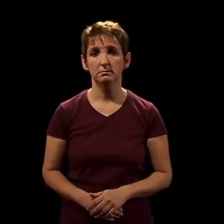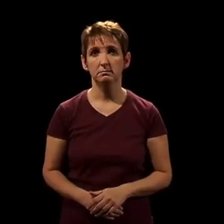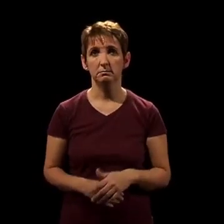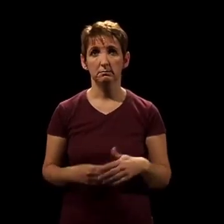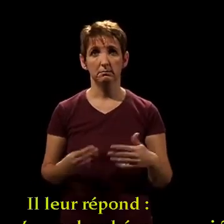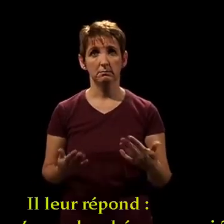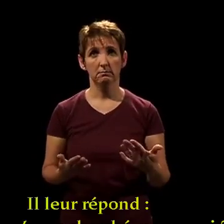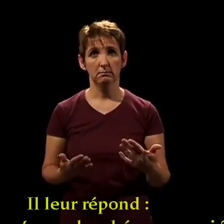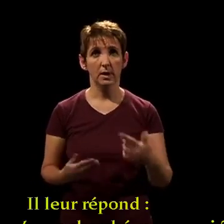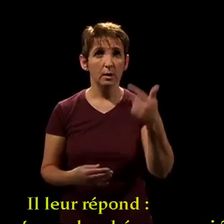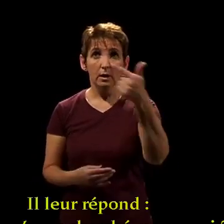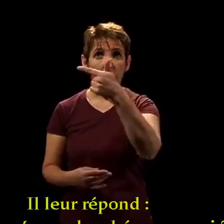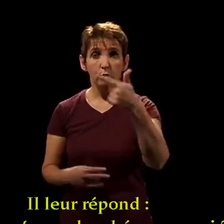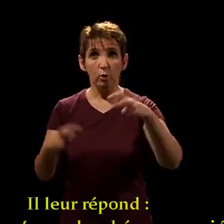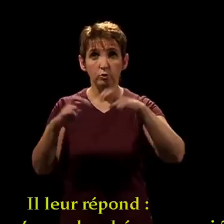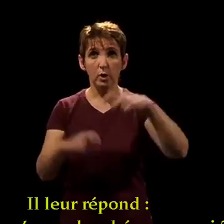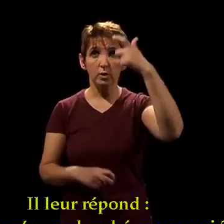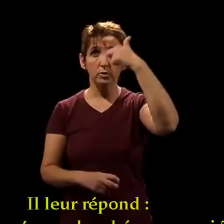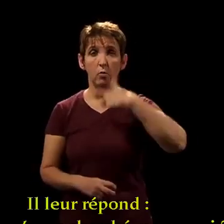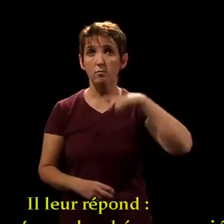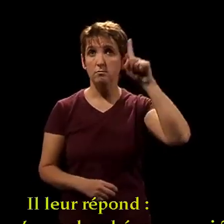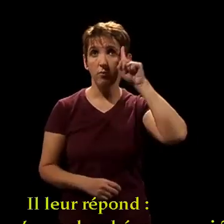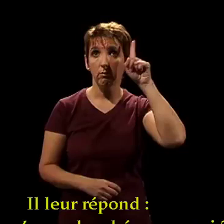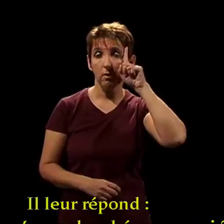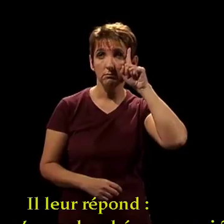Il leur répond « Vous m'avez cherché? Pourquoi?